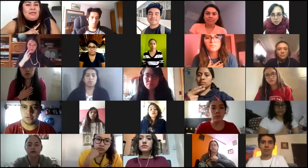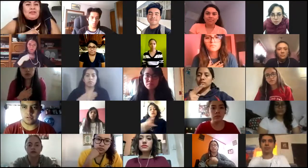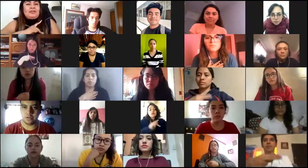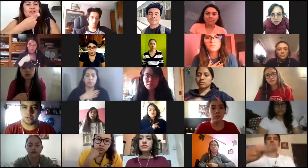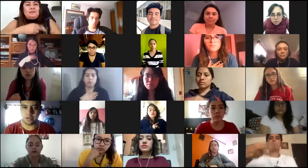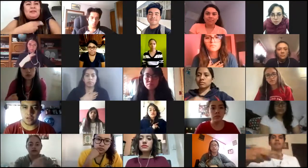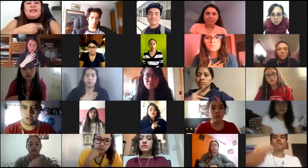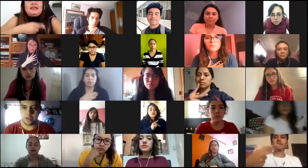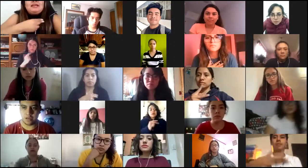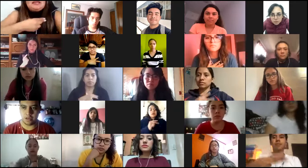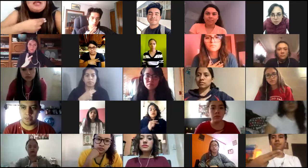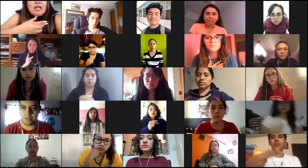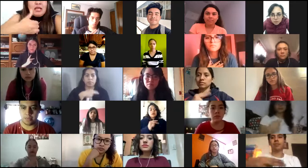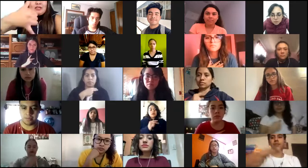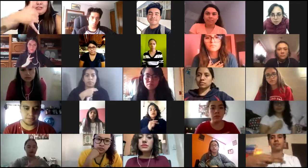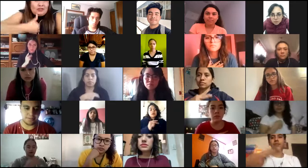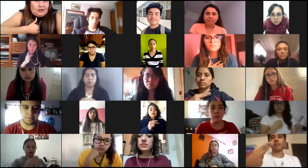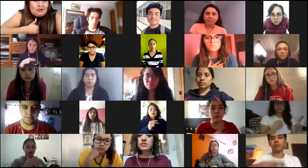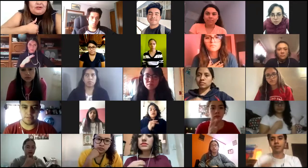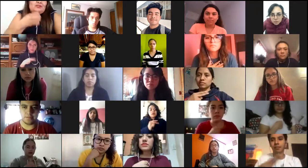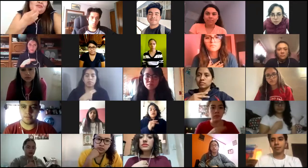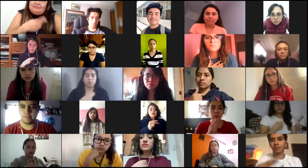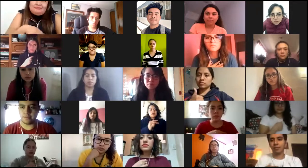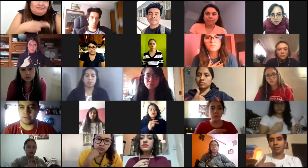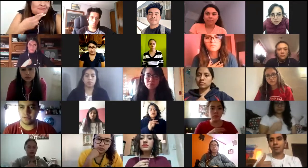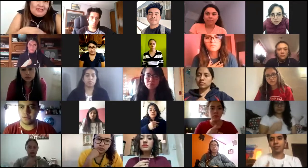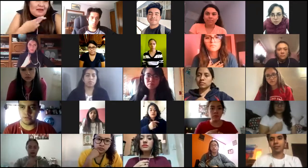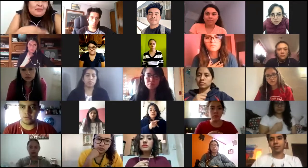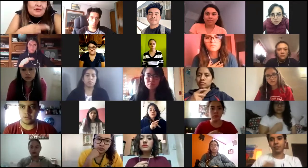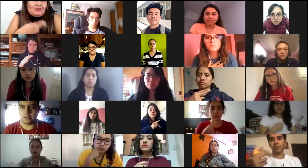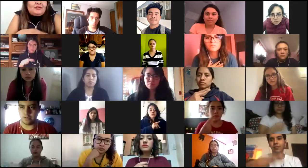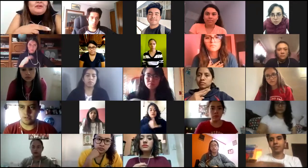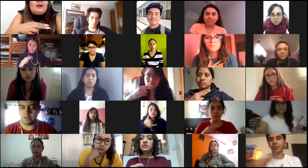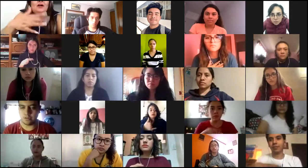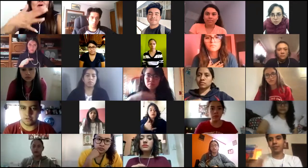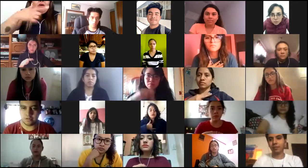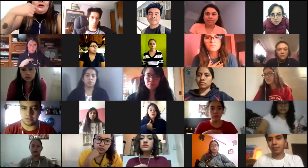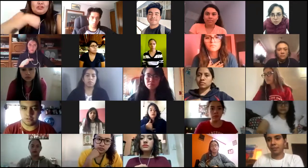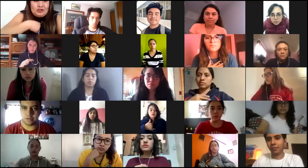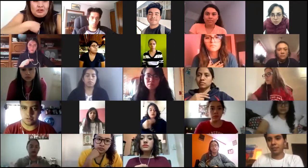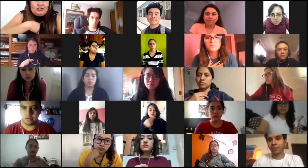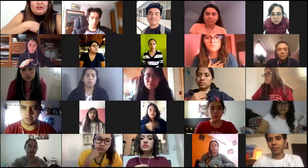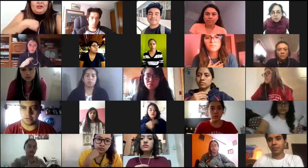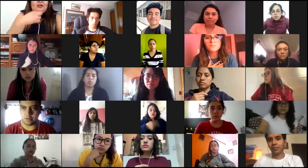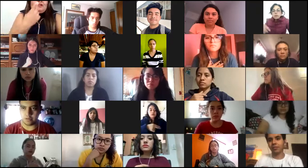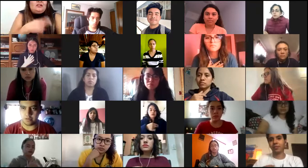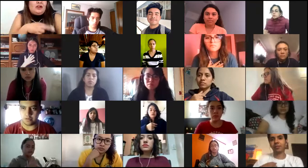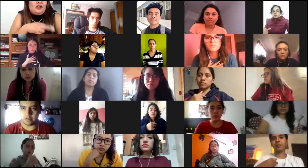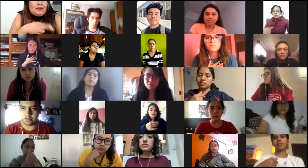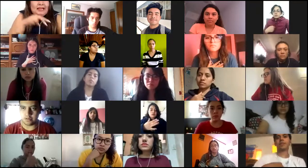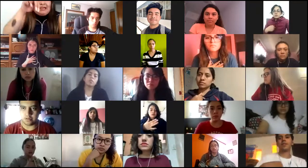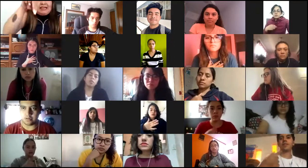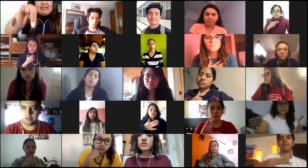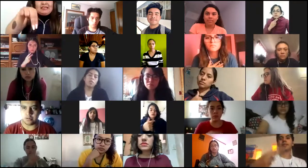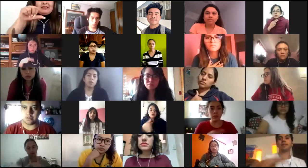mi nombre, yo me llamo, o yo...